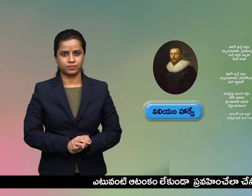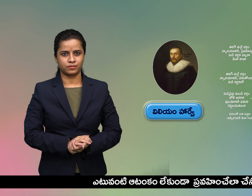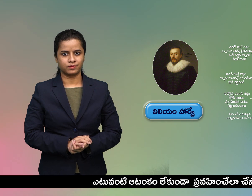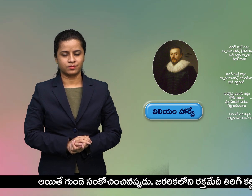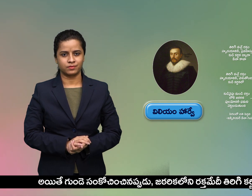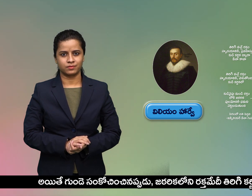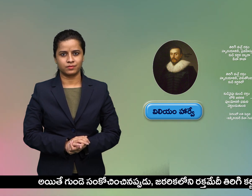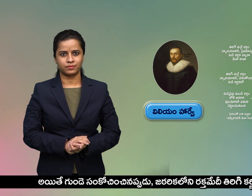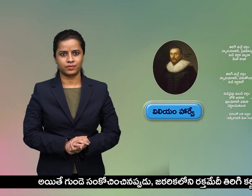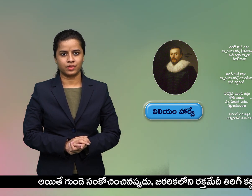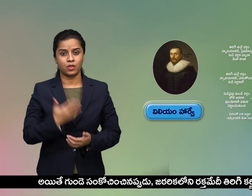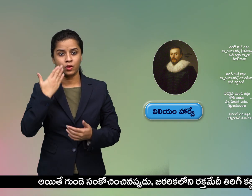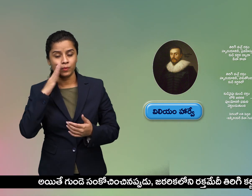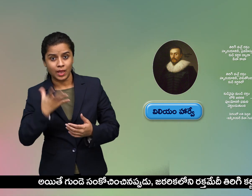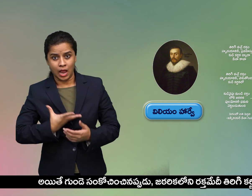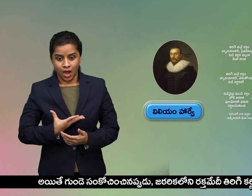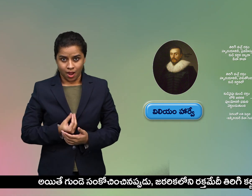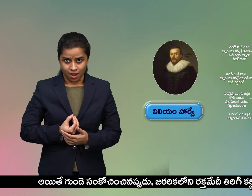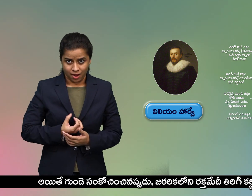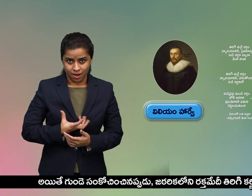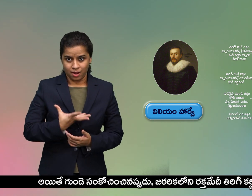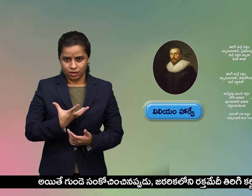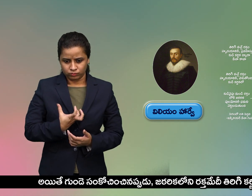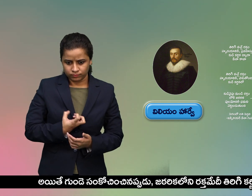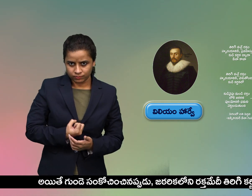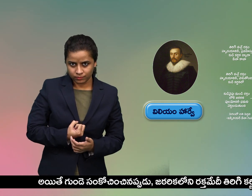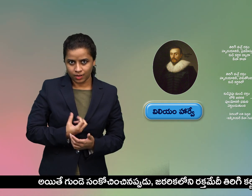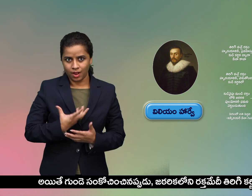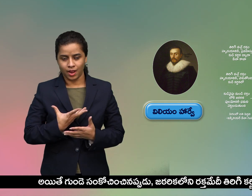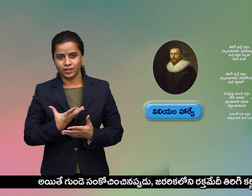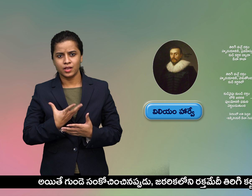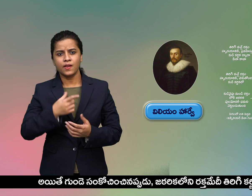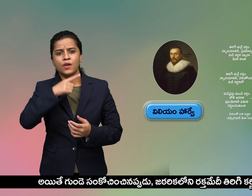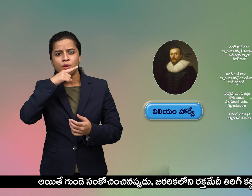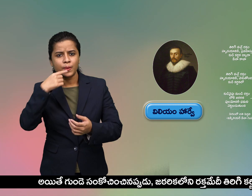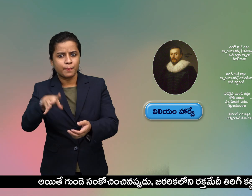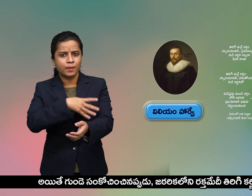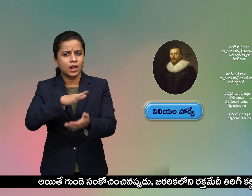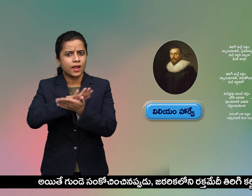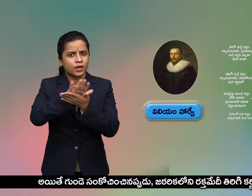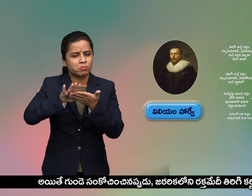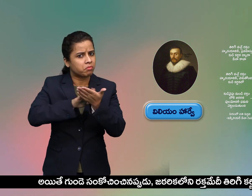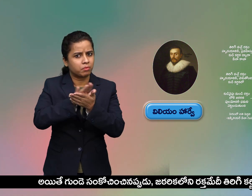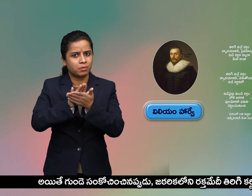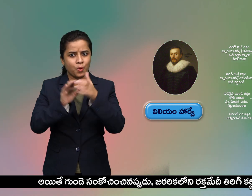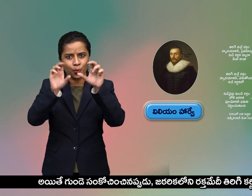అయితే గుండె సంకోచించినప్పుడు జఠరికలోని రక్తమేదీ తిరిగి కర్ణికలోకి ప్రవహించదు.